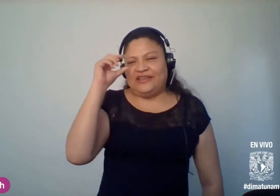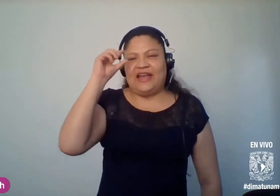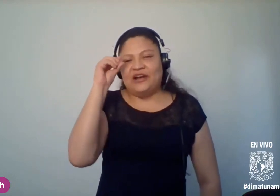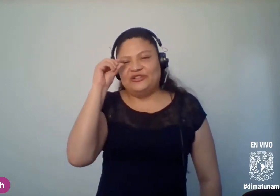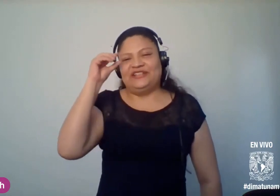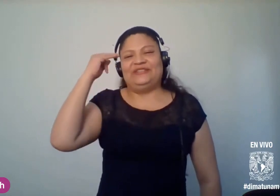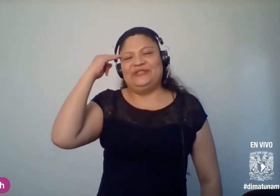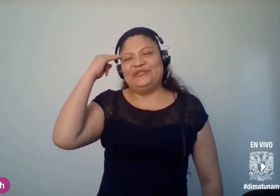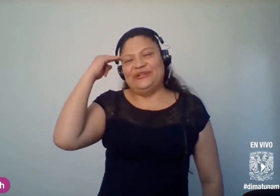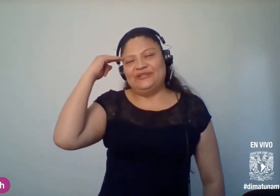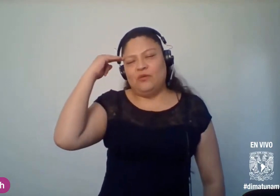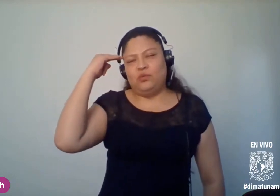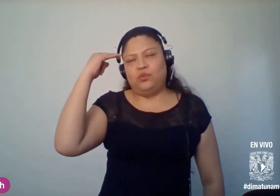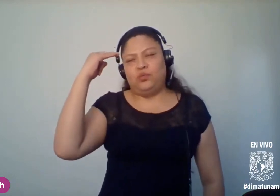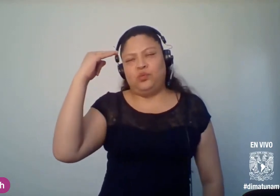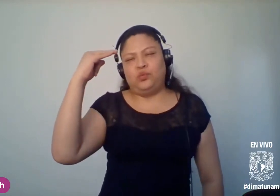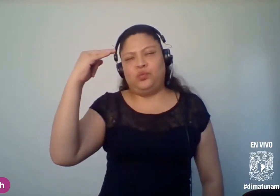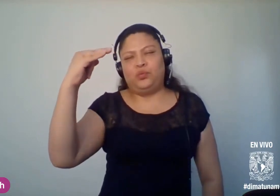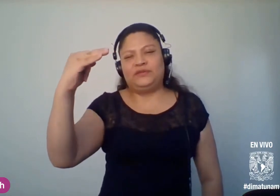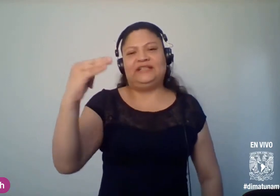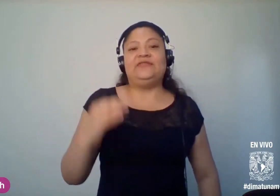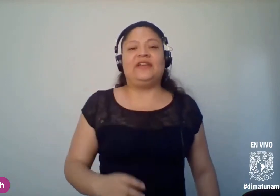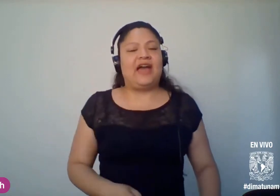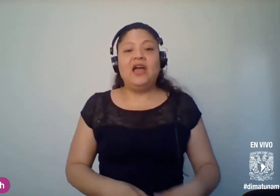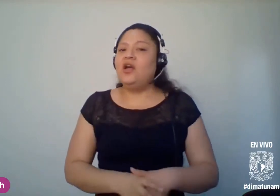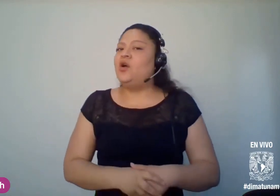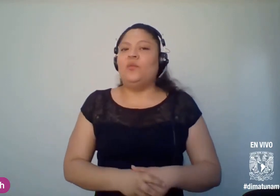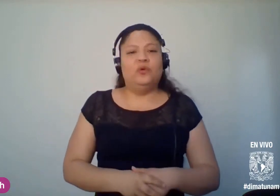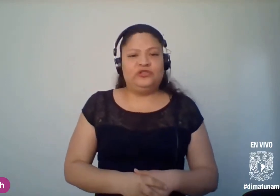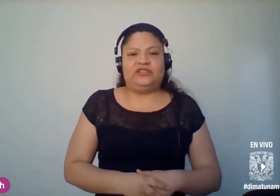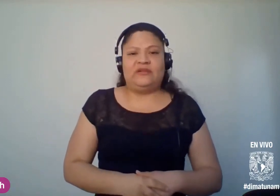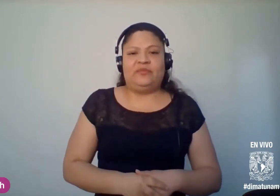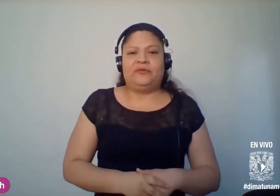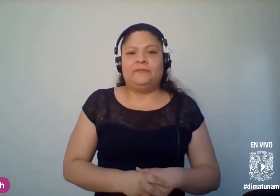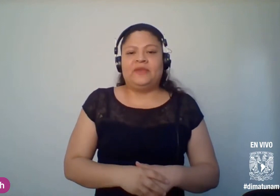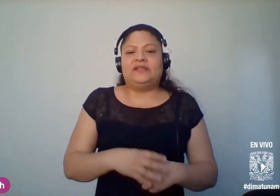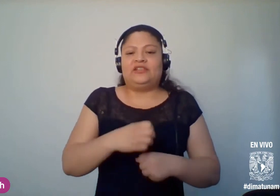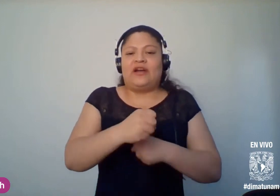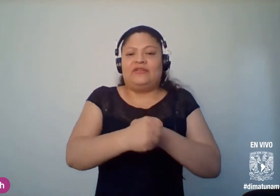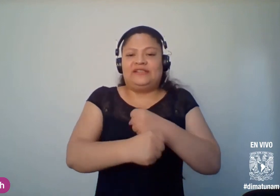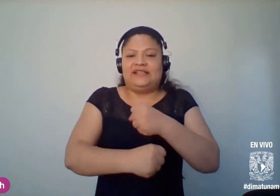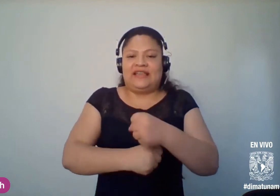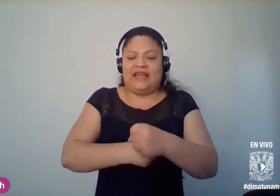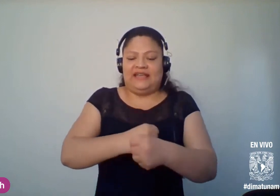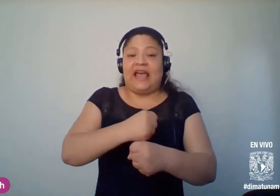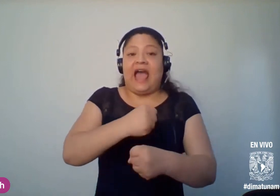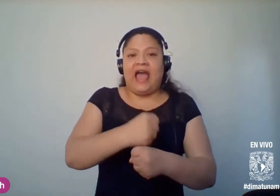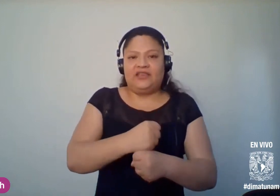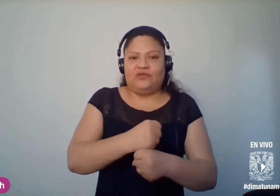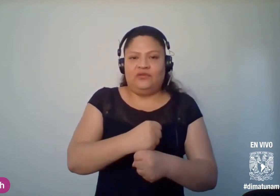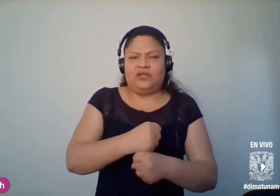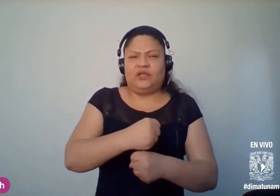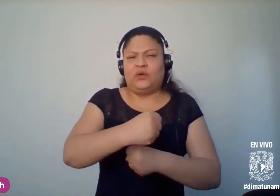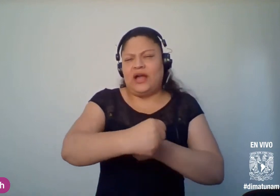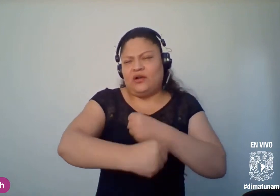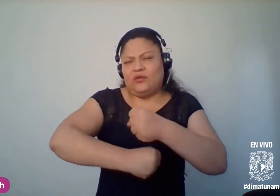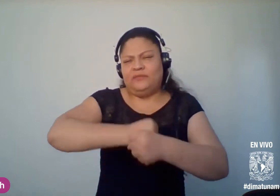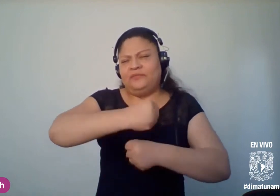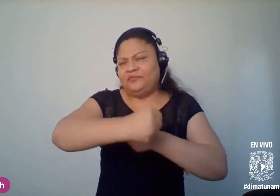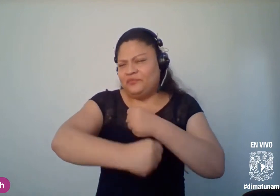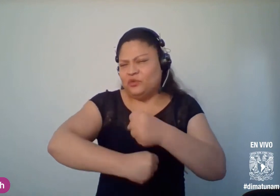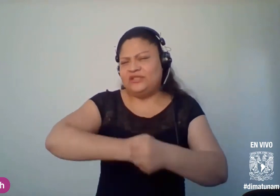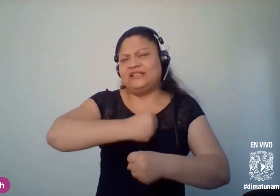y hago chiquito los ojos, significa mucho tiempo. Si yo hago esta seña, es año, y yo